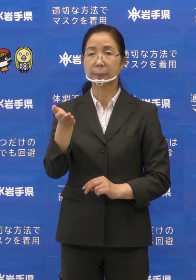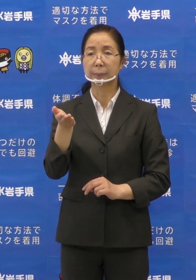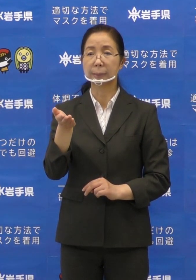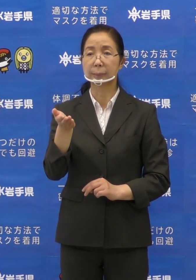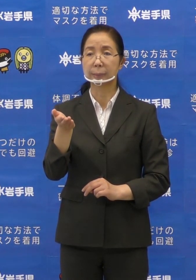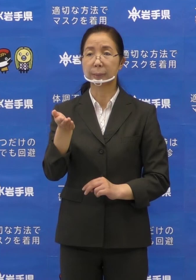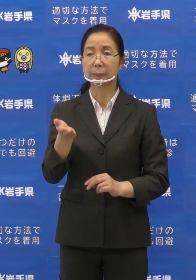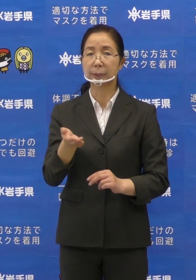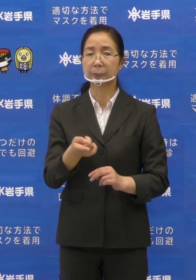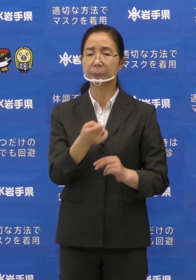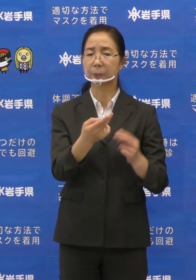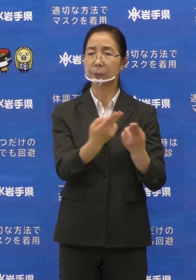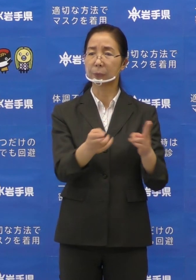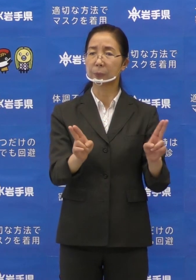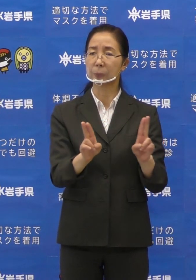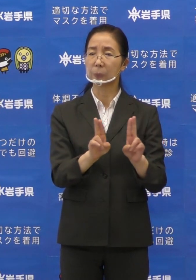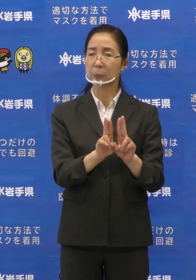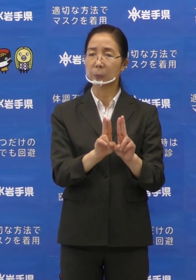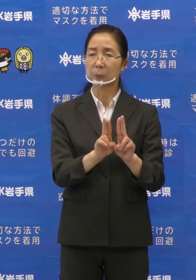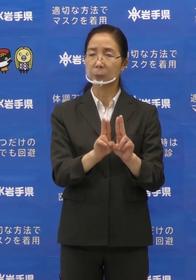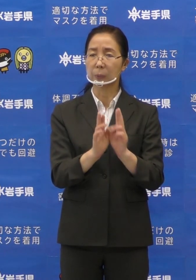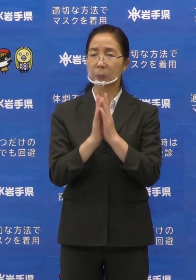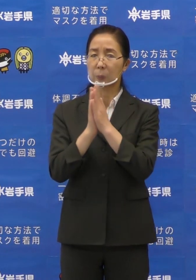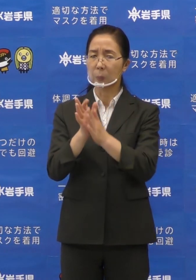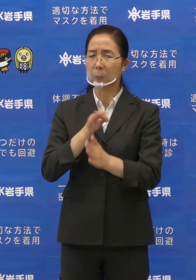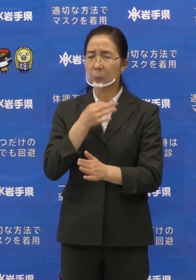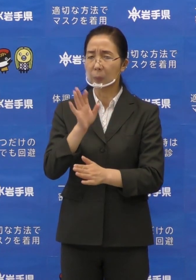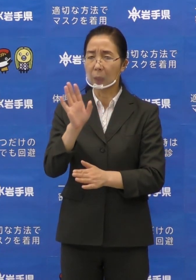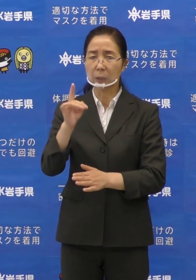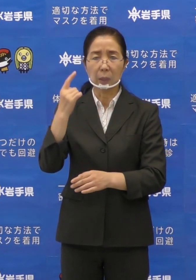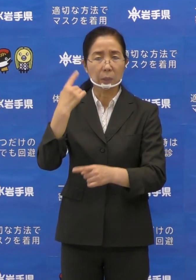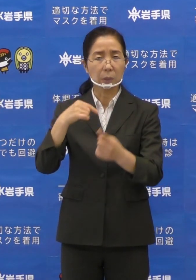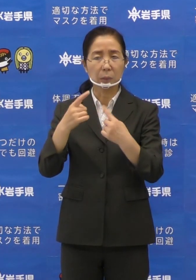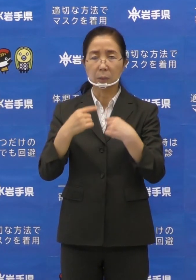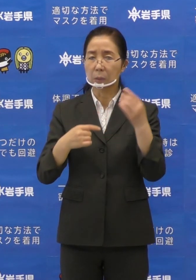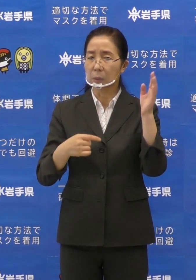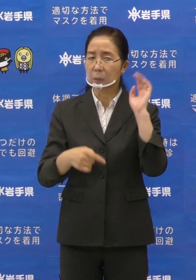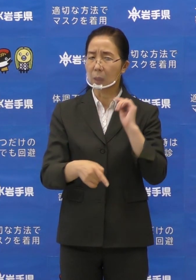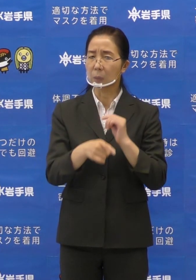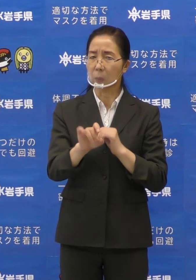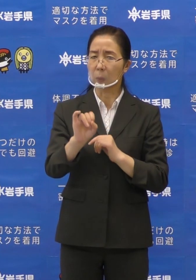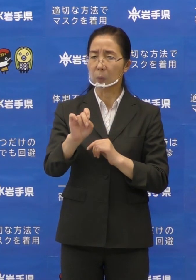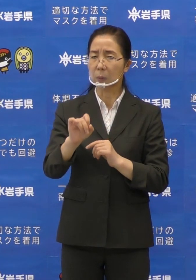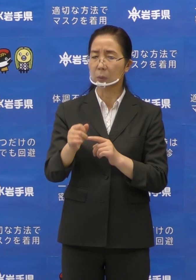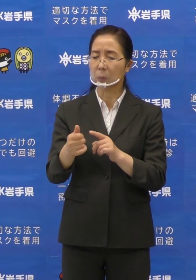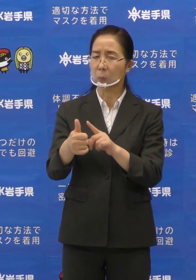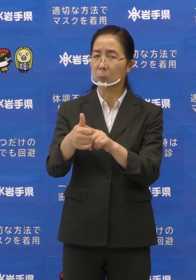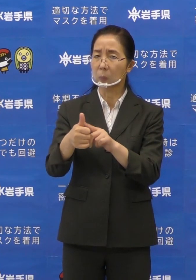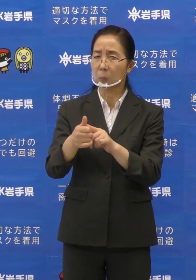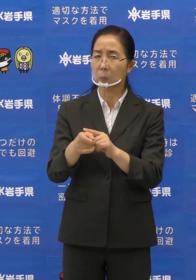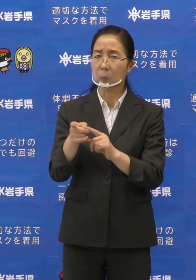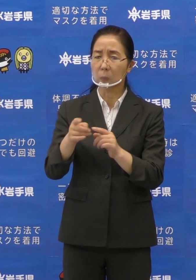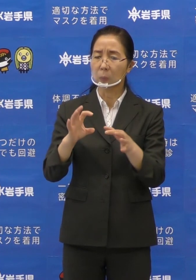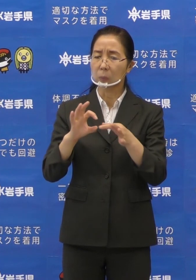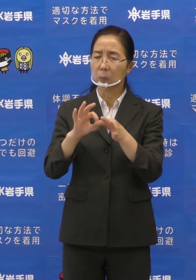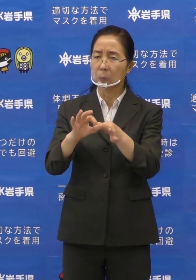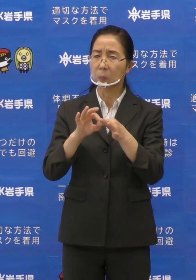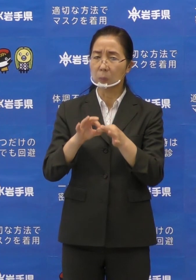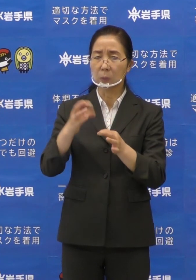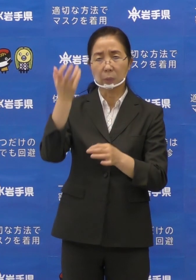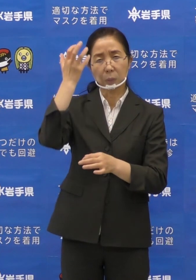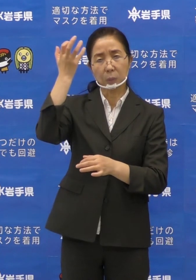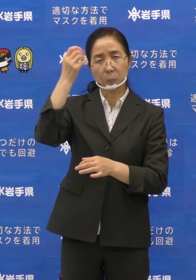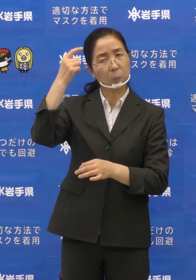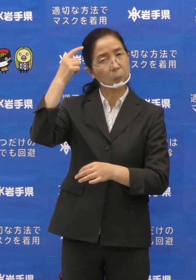ょっと打診というかお声掛けがあったとちょっと伺ったんですけども、知事のこの佐野氏のその印象というかどの